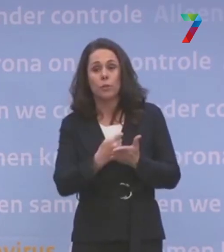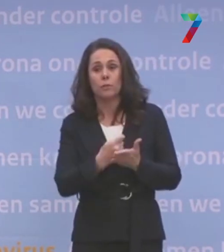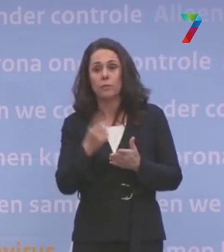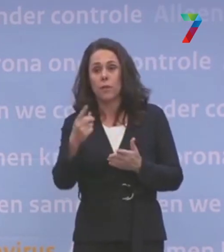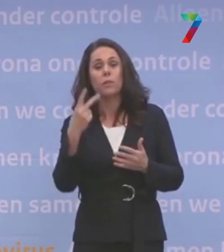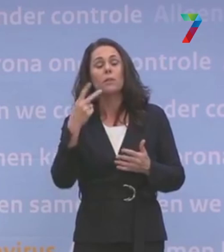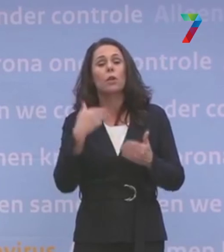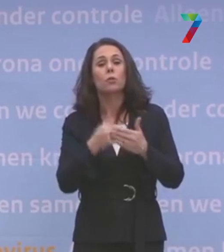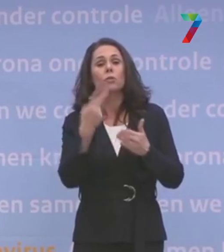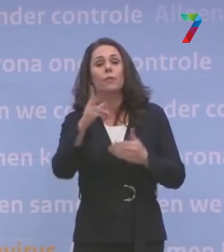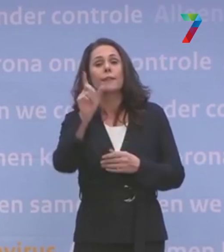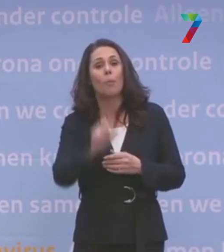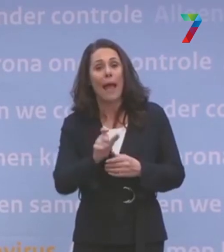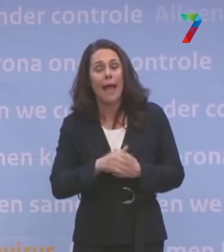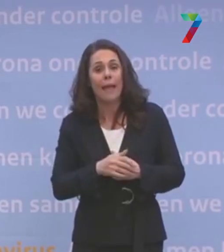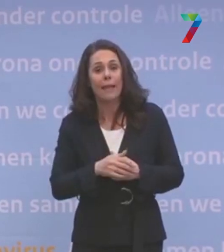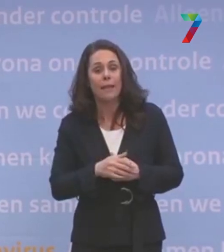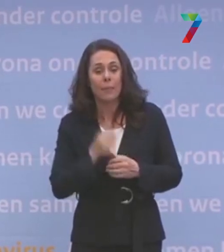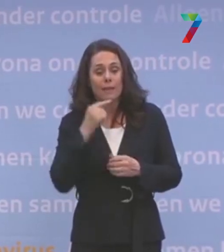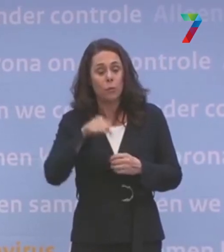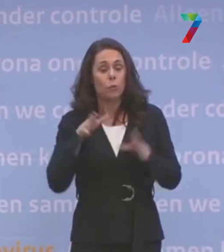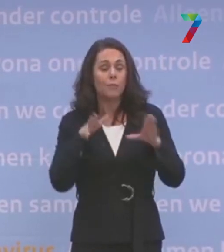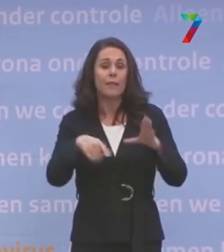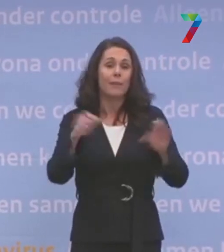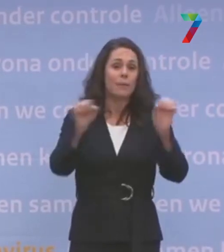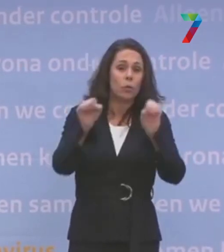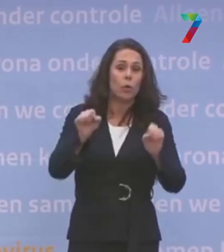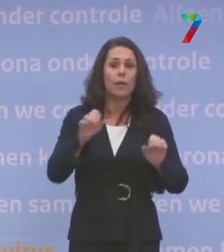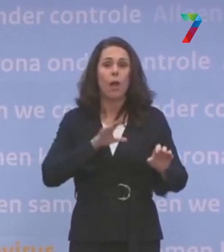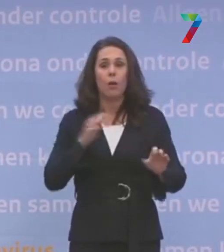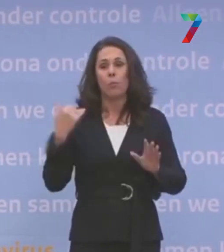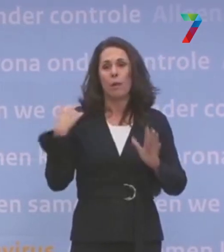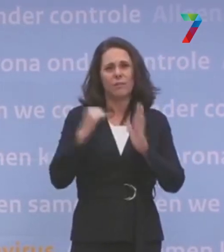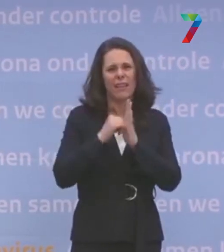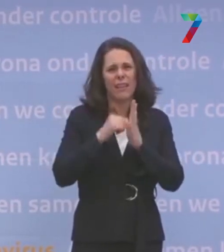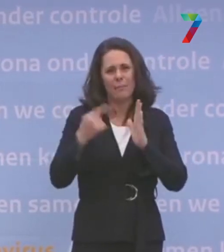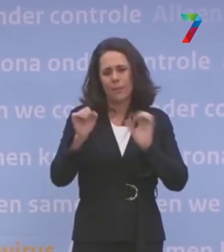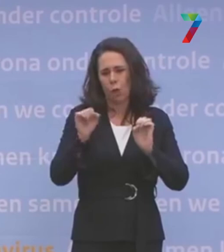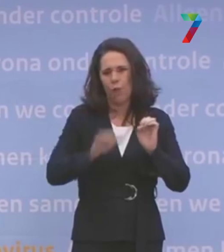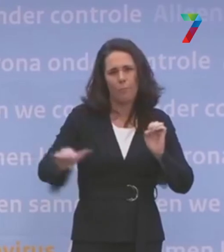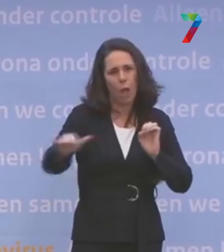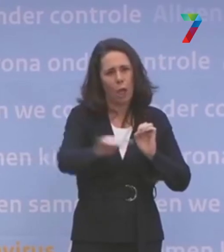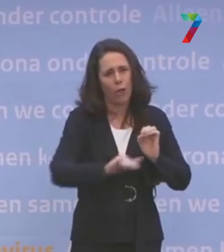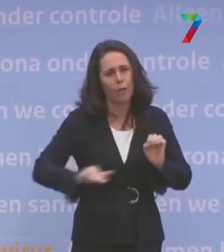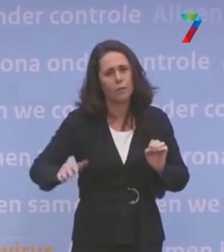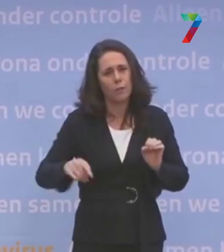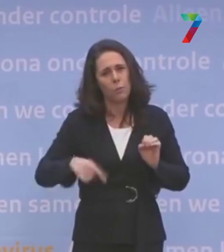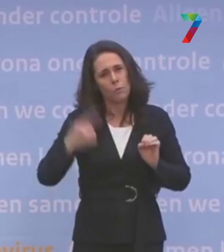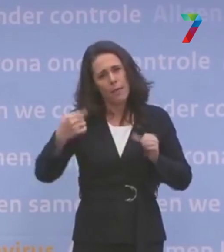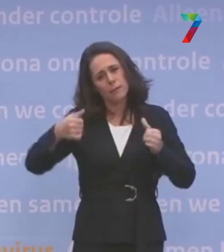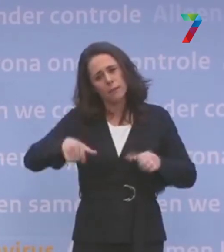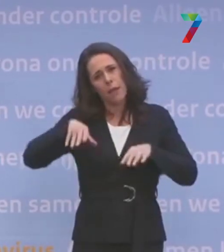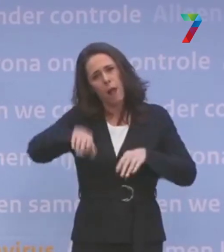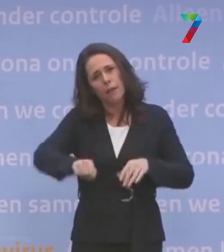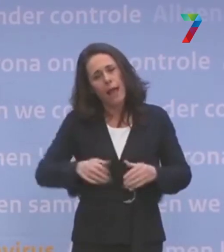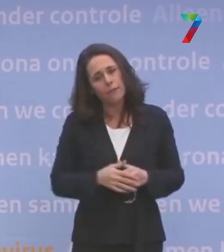20 mei. Ja. U gaf zelf al aan dat het drukker wordt op straat. En ook in parken zagen we afgelopen week. Wordt daar dan ook strenger op gehandhaafd de komende